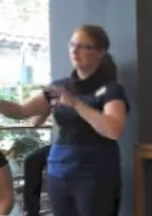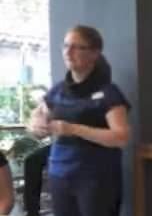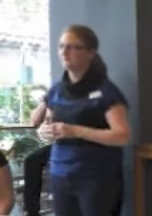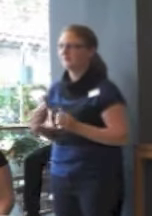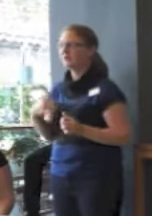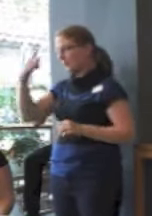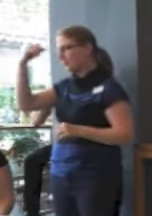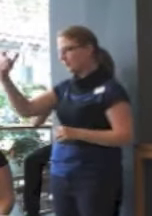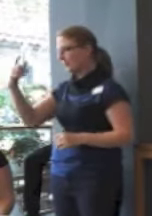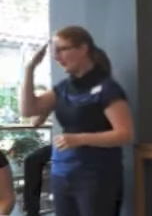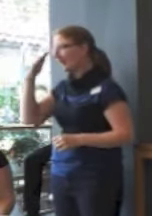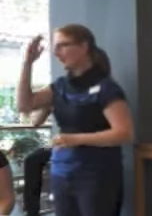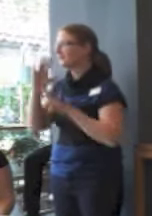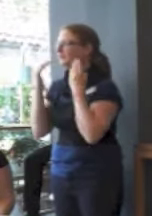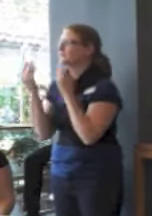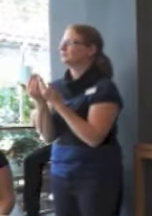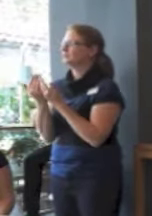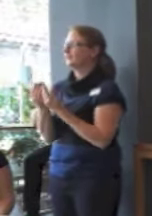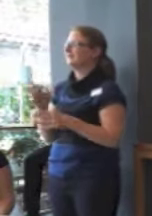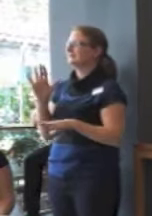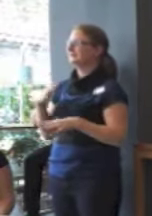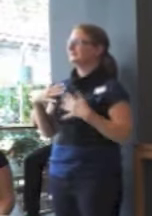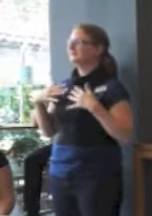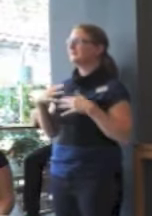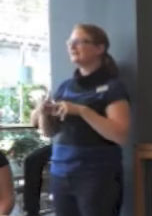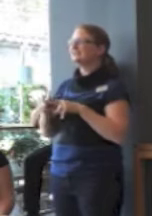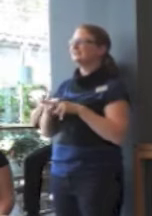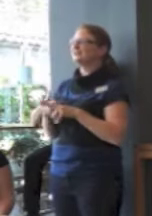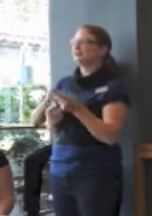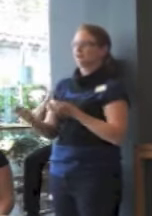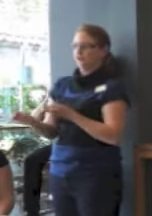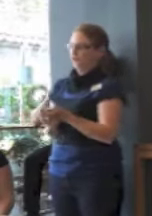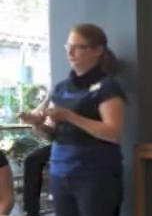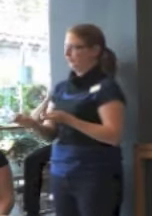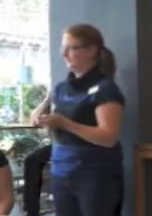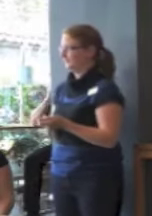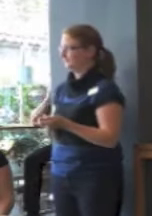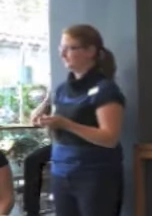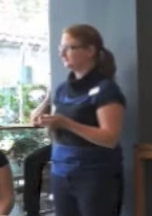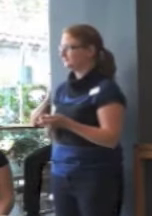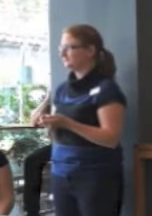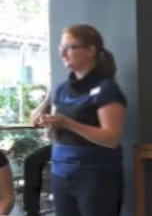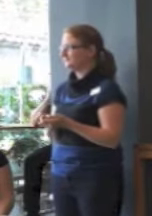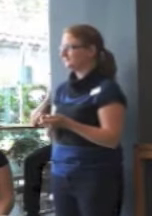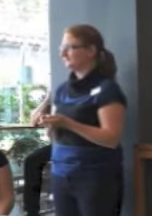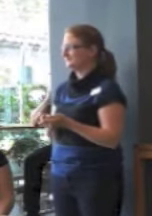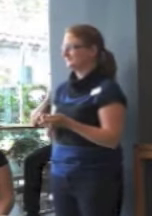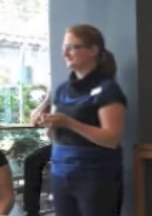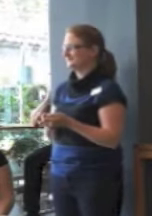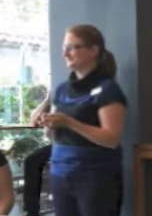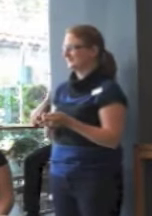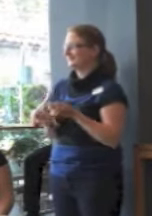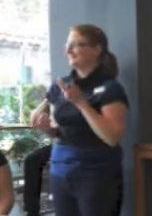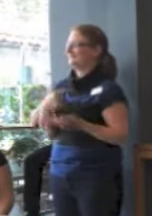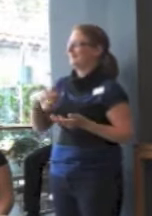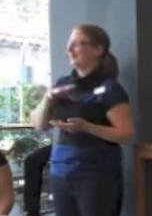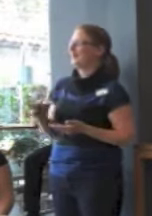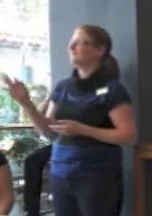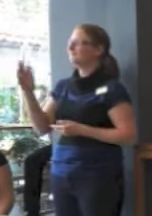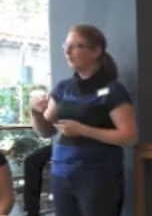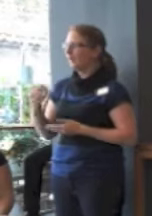att äldreomsorgen idag är oerhört känslostyrd. Vi har ganska lite nationella